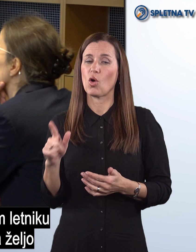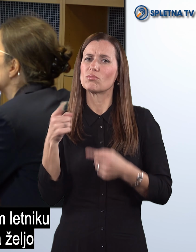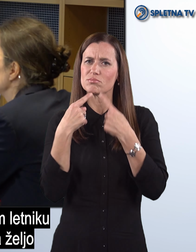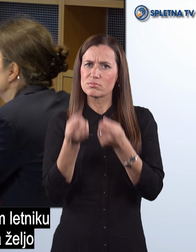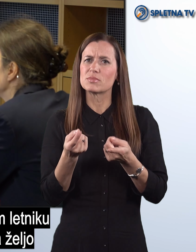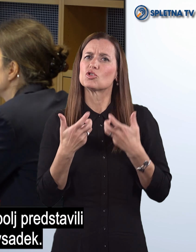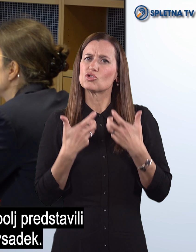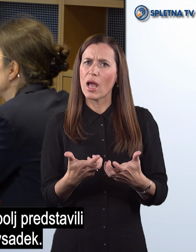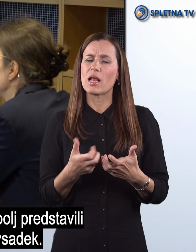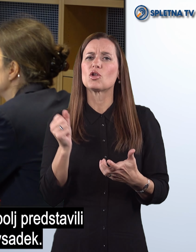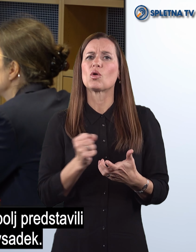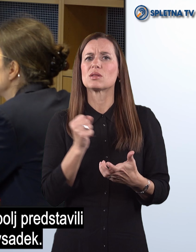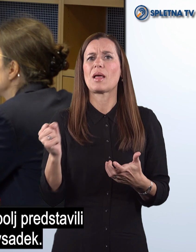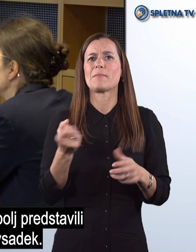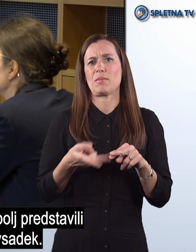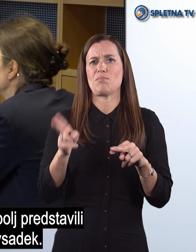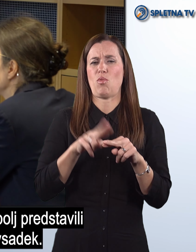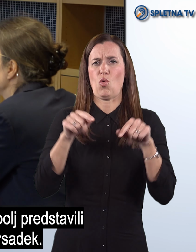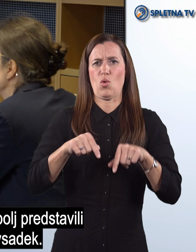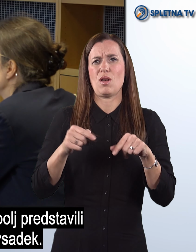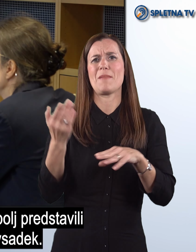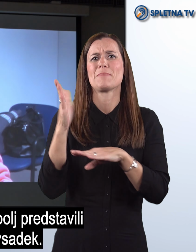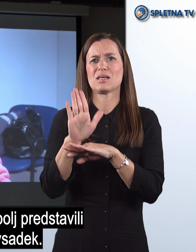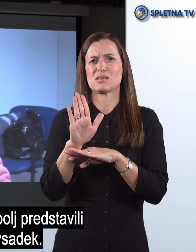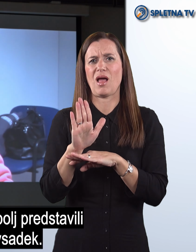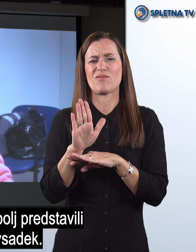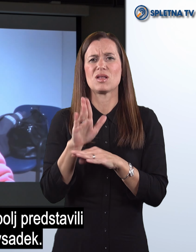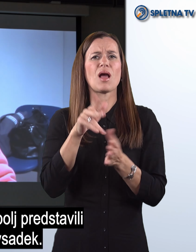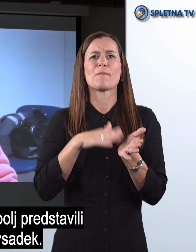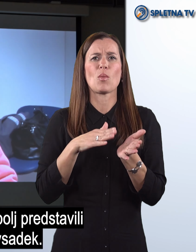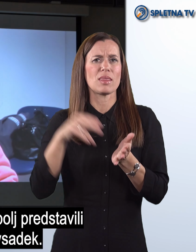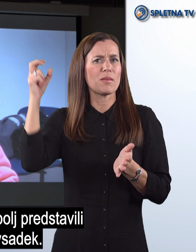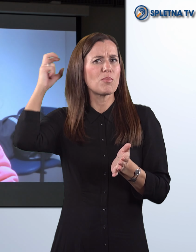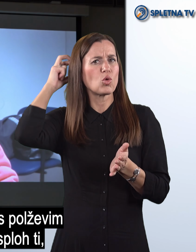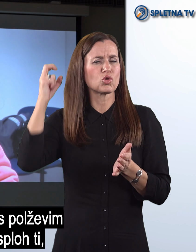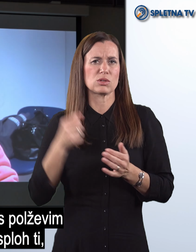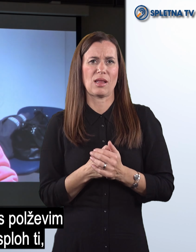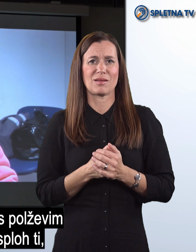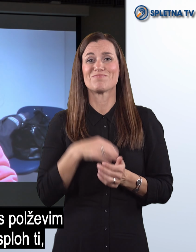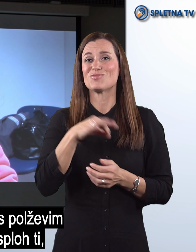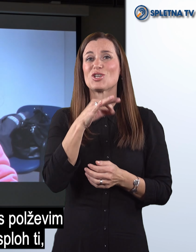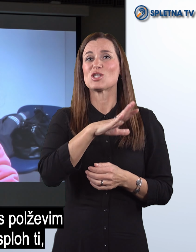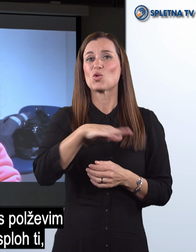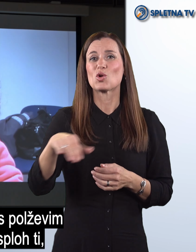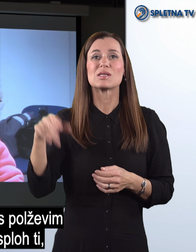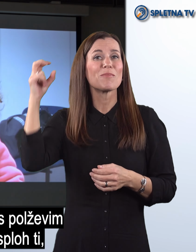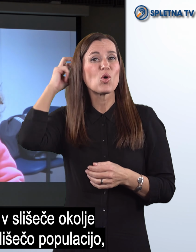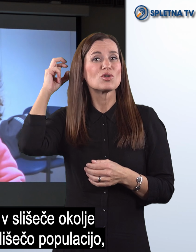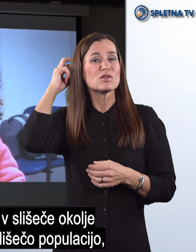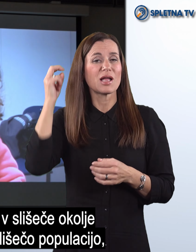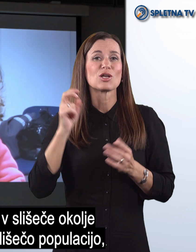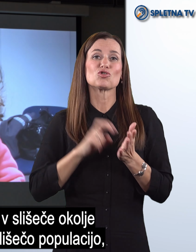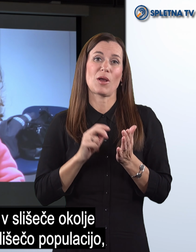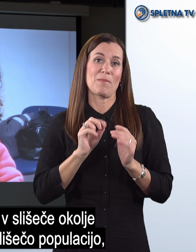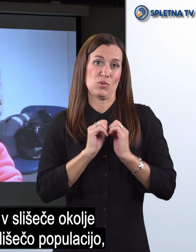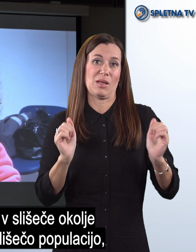je izrazila željo mogoče, da bi tukaj malo bolj predstavili ta polžev vsadek. Včasih otroci s polževim vsadkom, sploh te, ki se